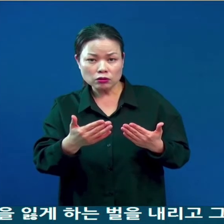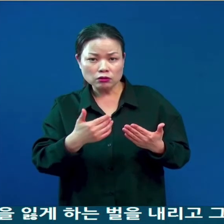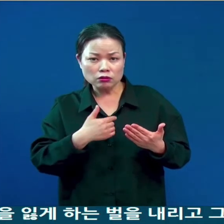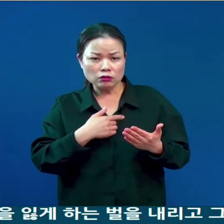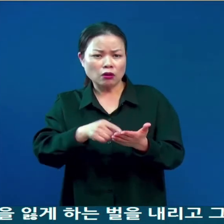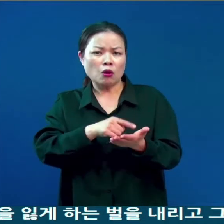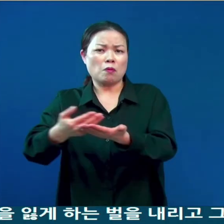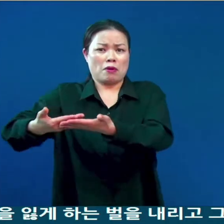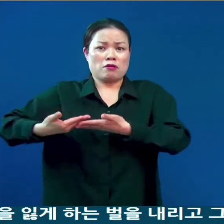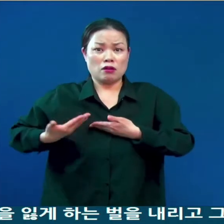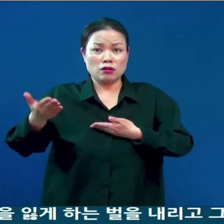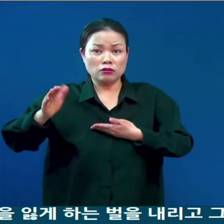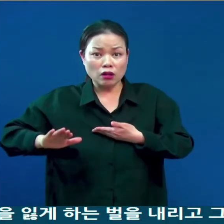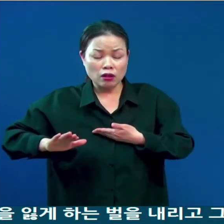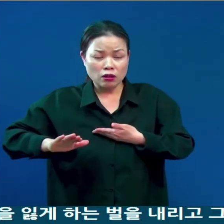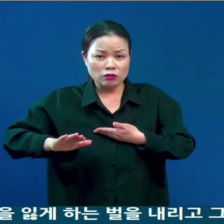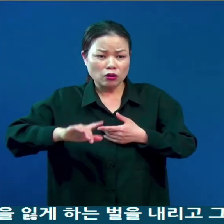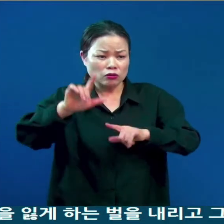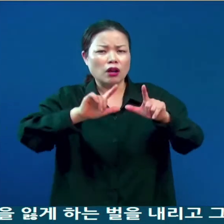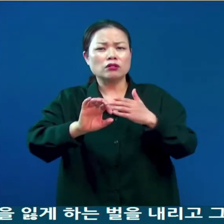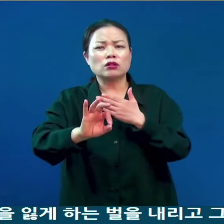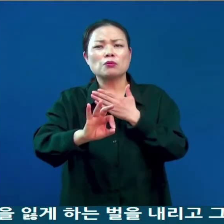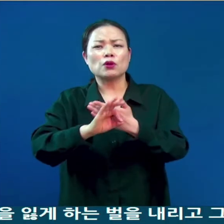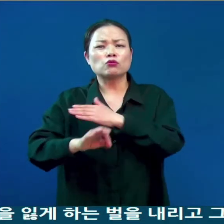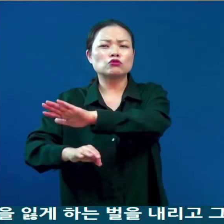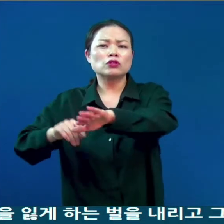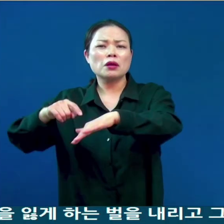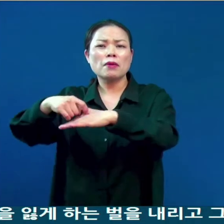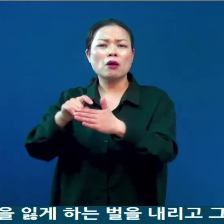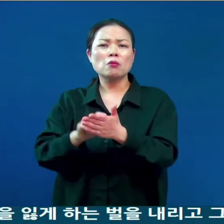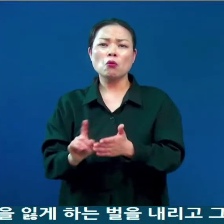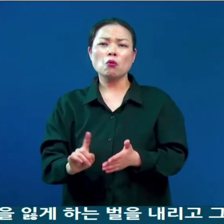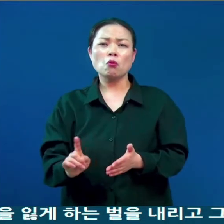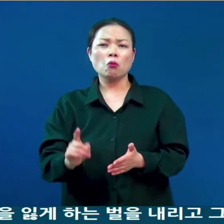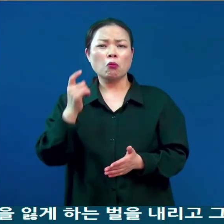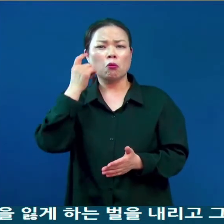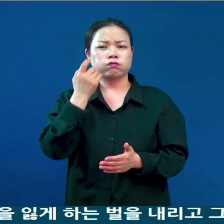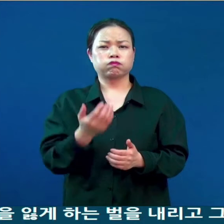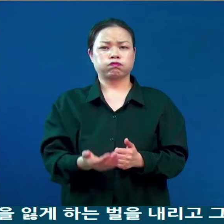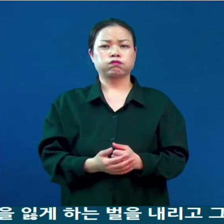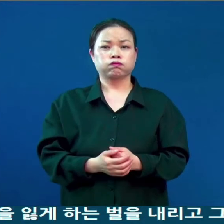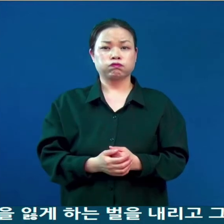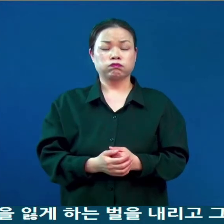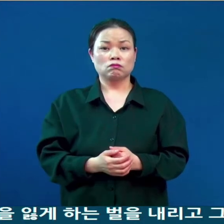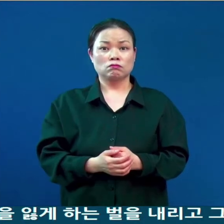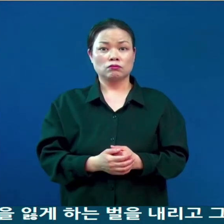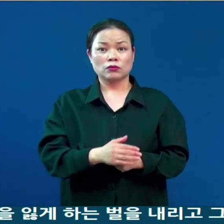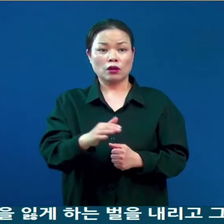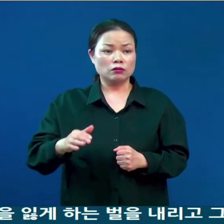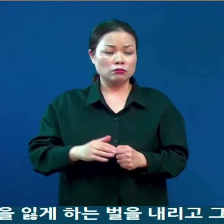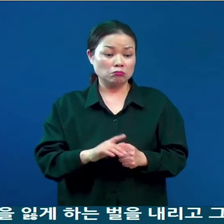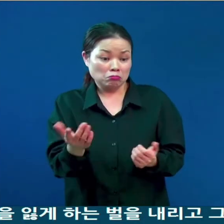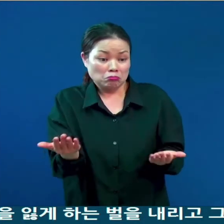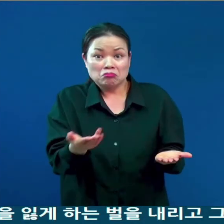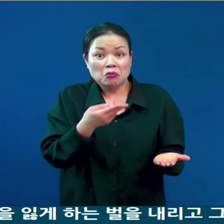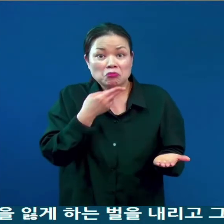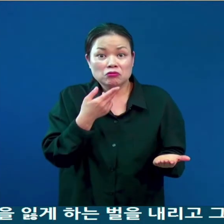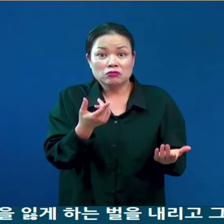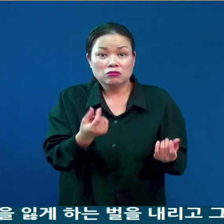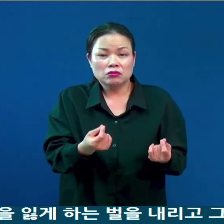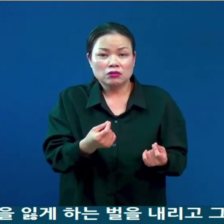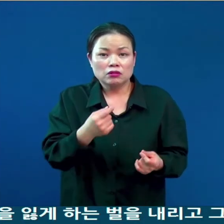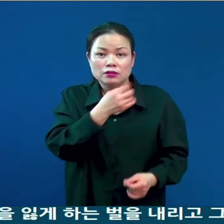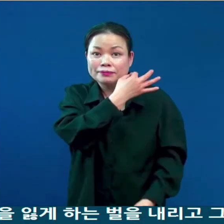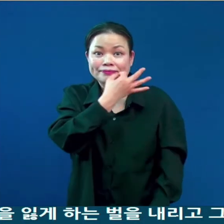받아야 하는데 그런 상황에 처해 있다면 우리의 마음이 어떻겠습니까? 마치 아무 일 없었다는 듯이